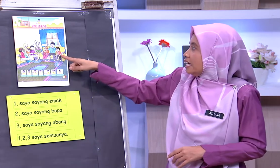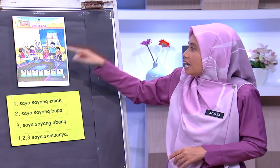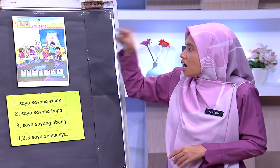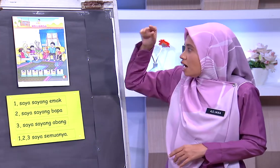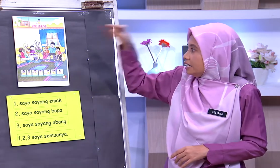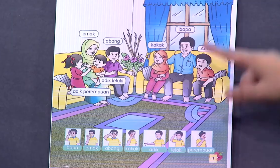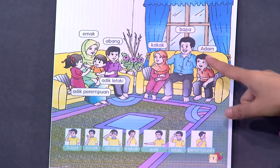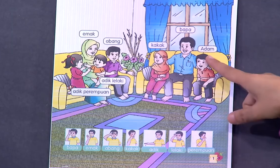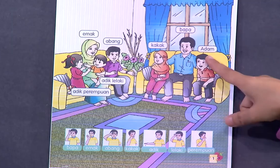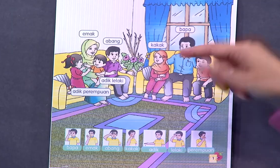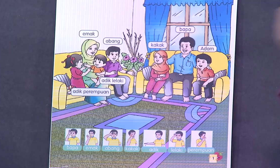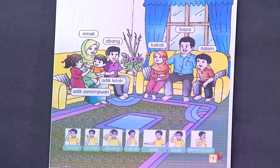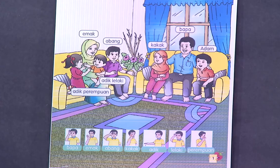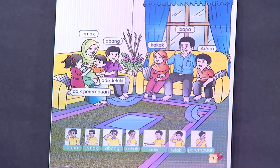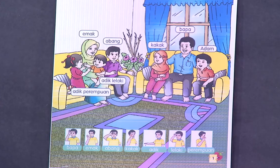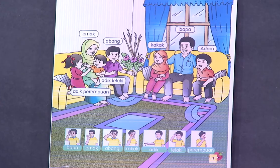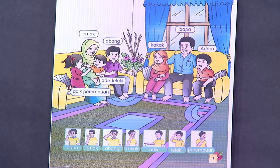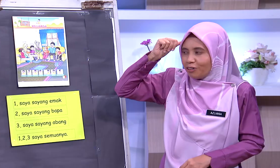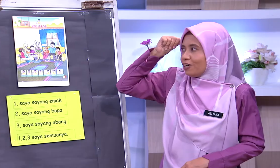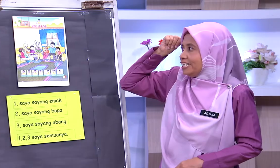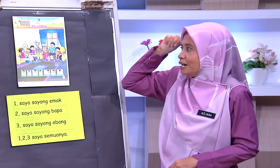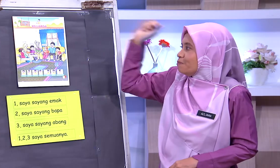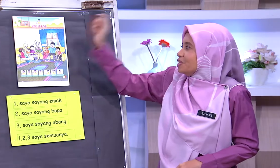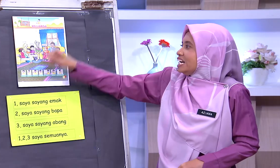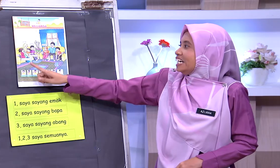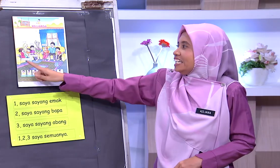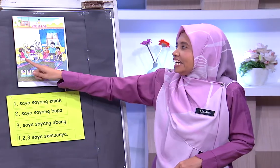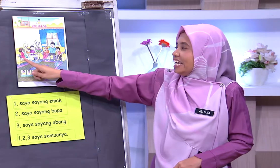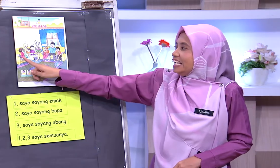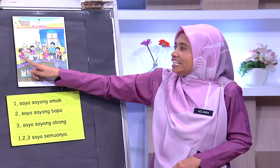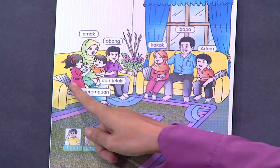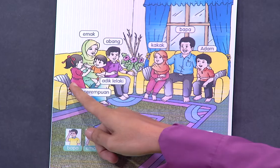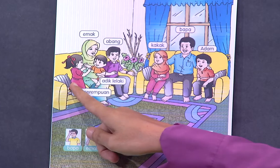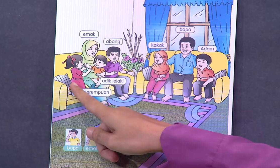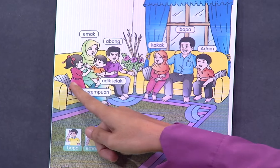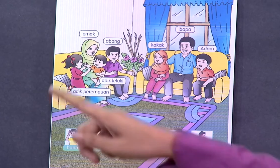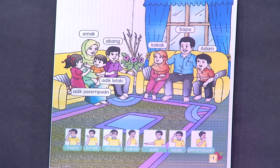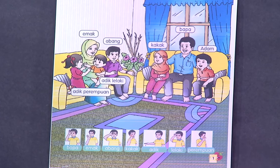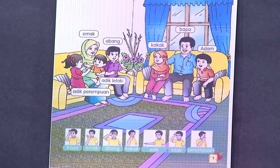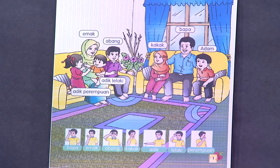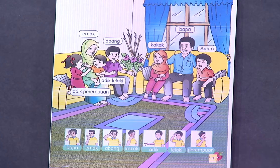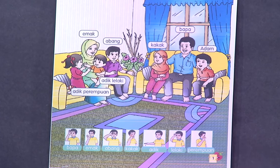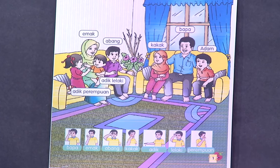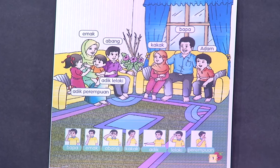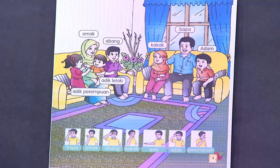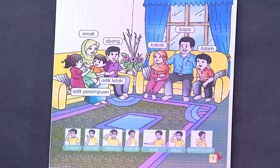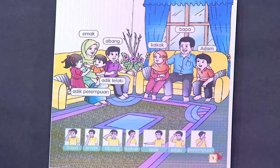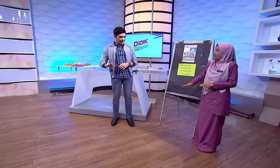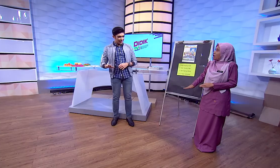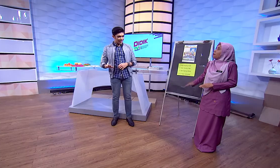ini Abang bila Adam Sorry Maaf ada lupa like yang ini adik perempuan adik adik